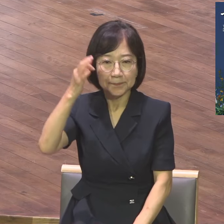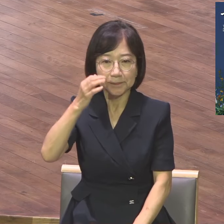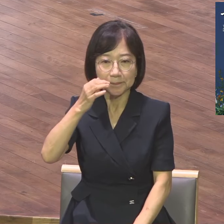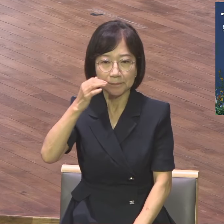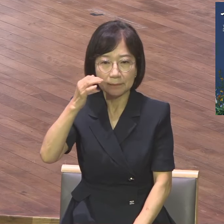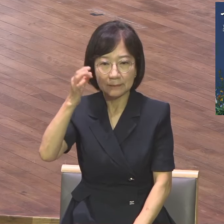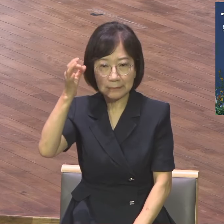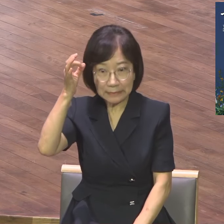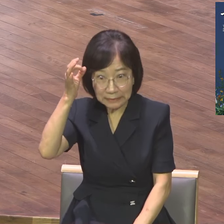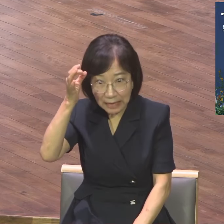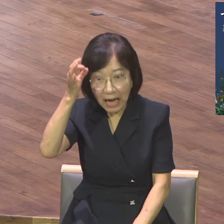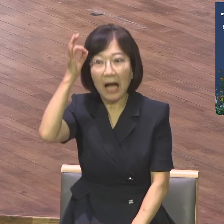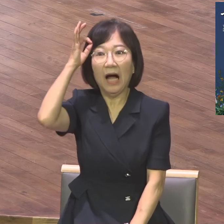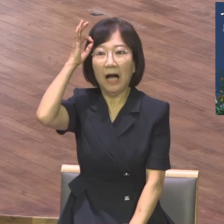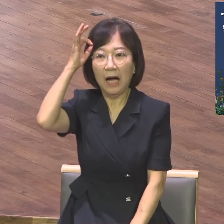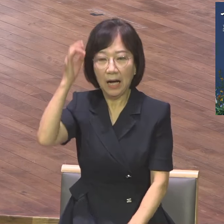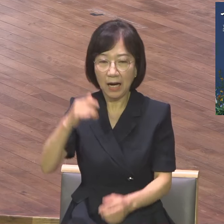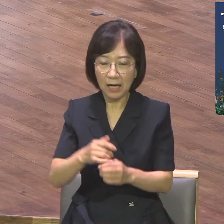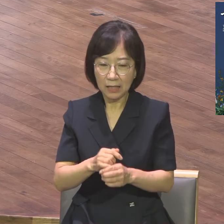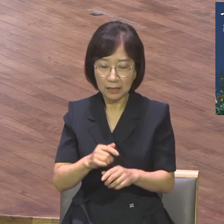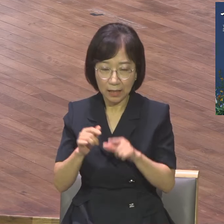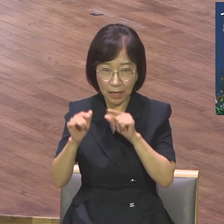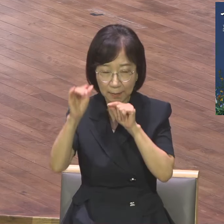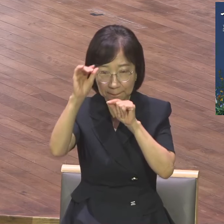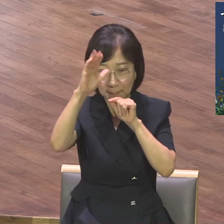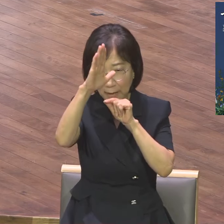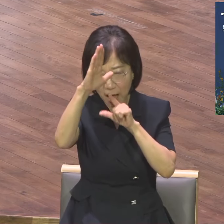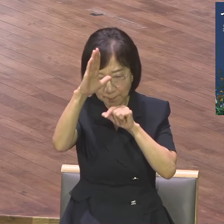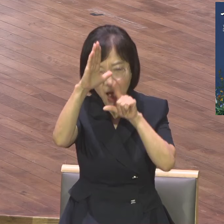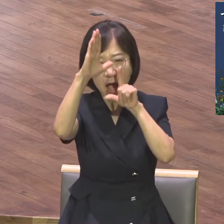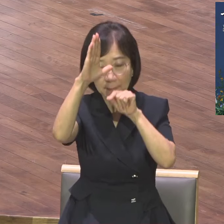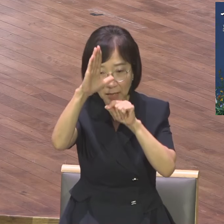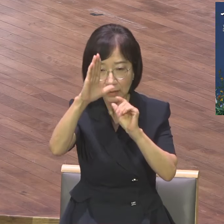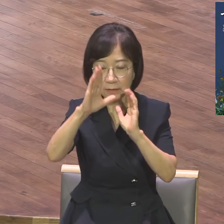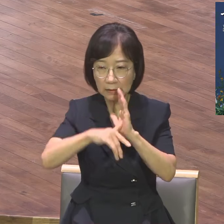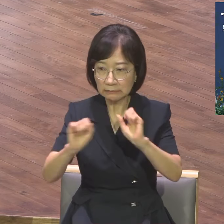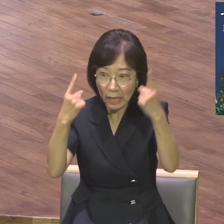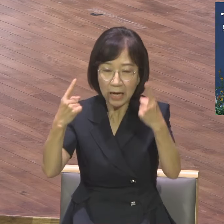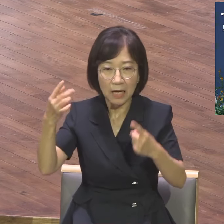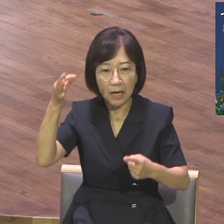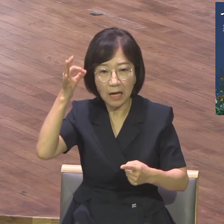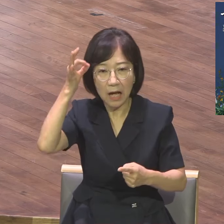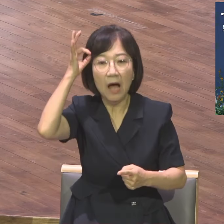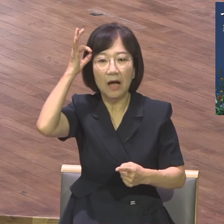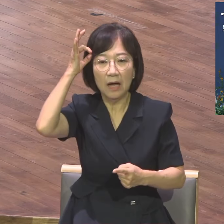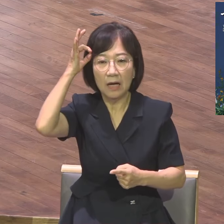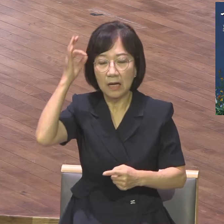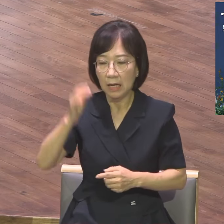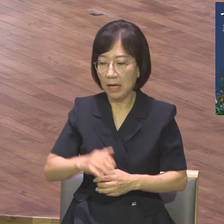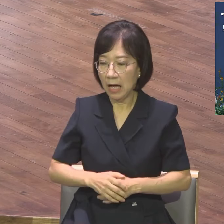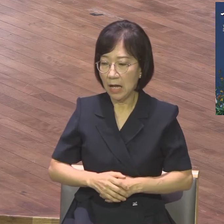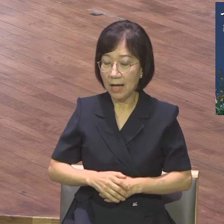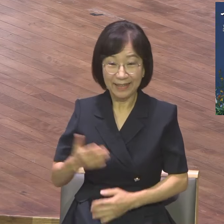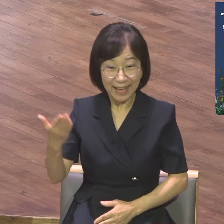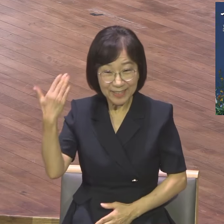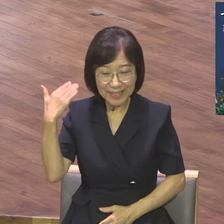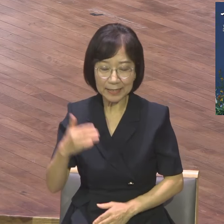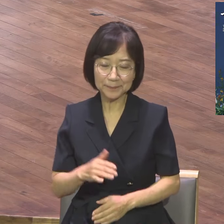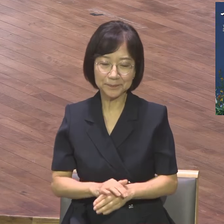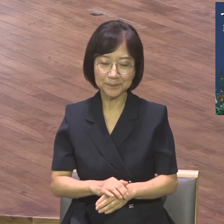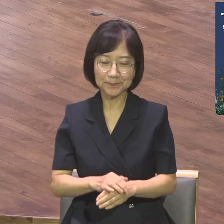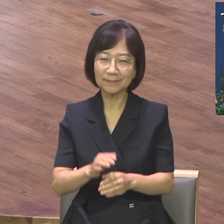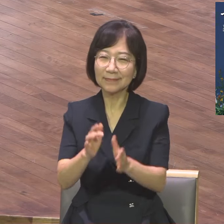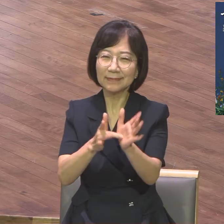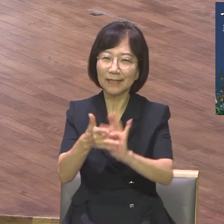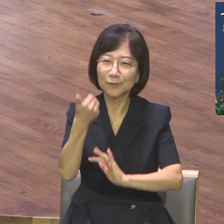배신했지요. 주는 그리스도시요 살아계신 하나님의 아들이십니다라고 인생 최고의 고백을